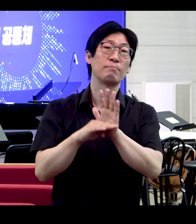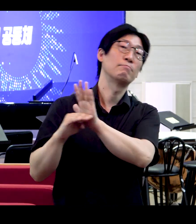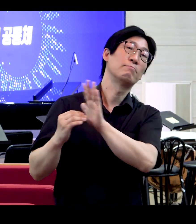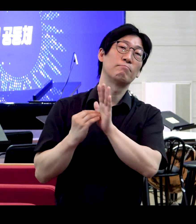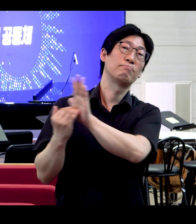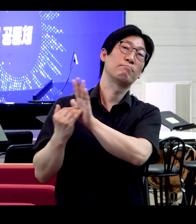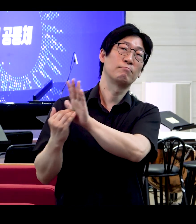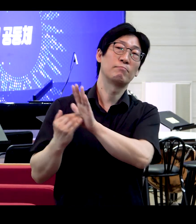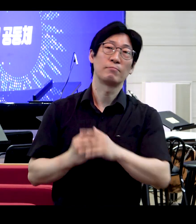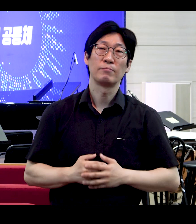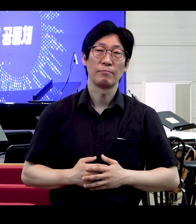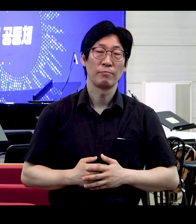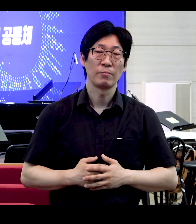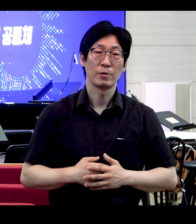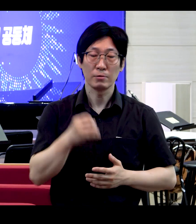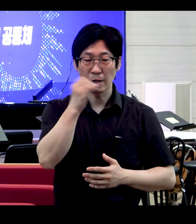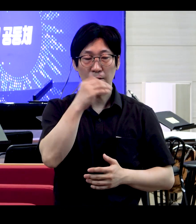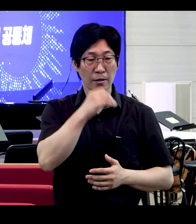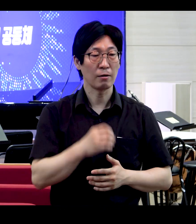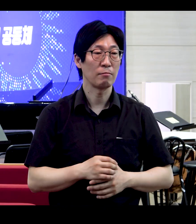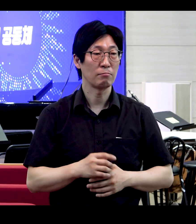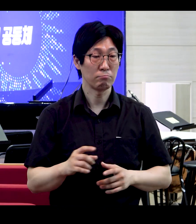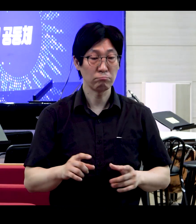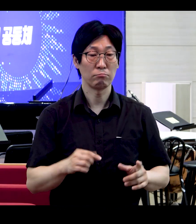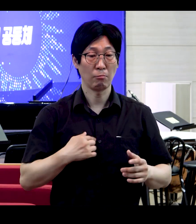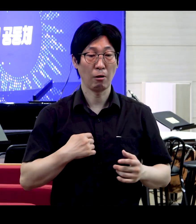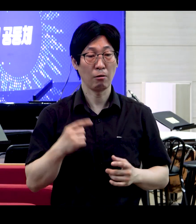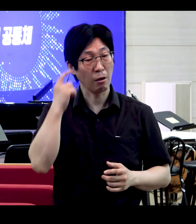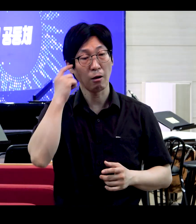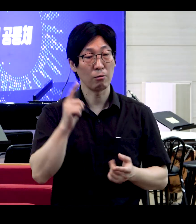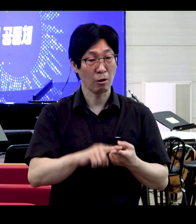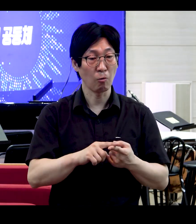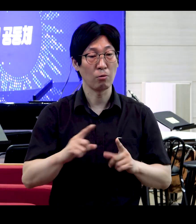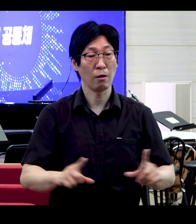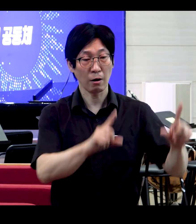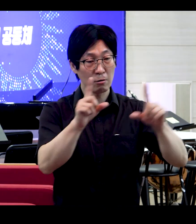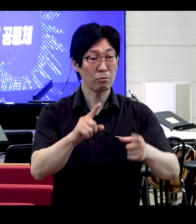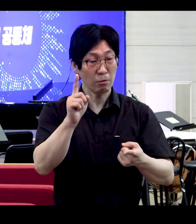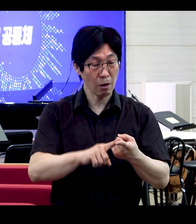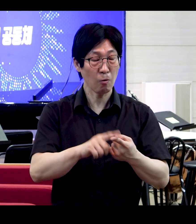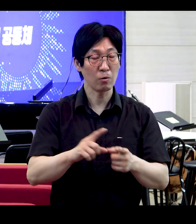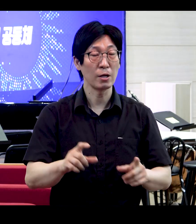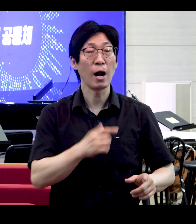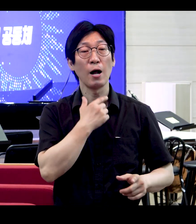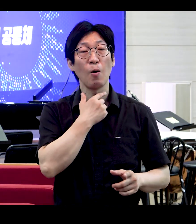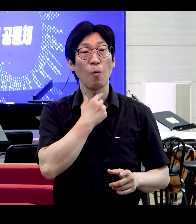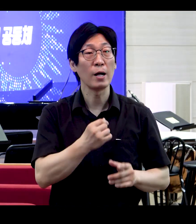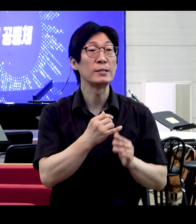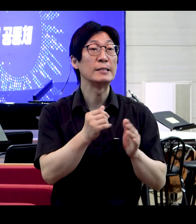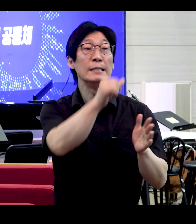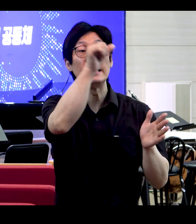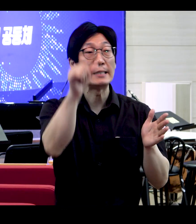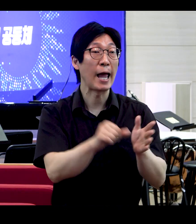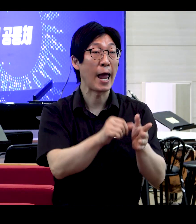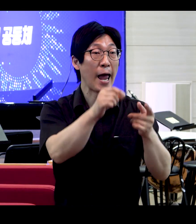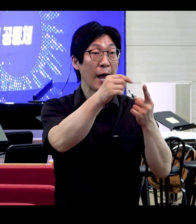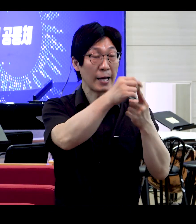심판을 부정하고 무시하고 그냥 살던 대로, 내가 원하는 대로 그냥 살아가는